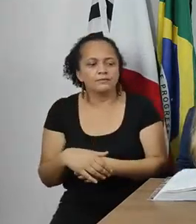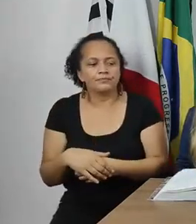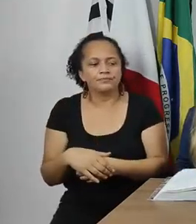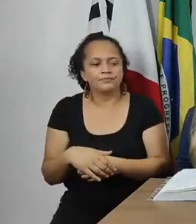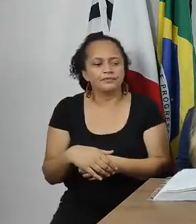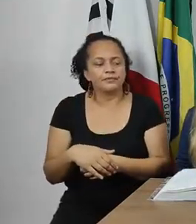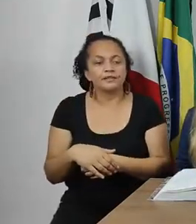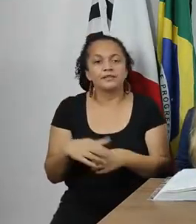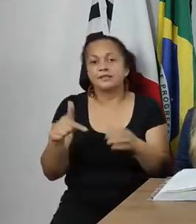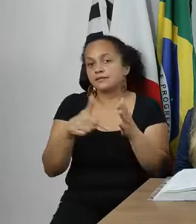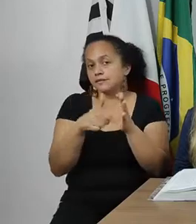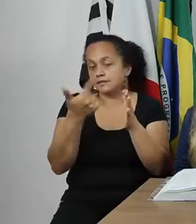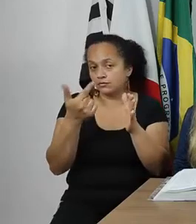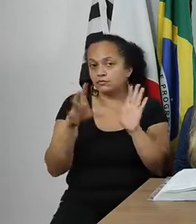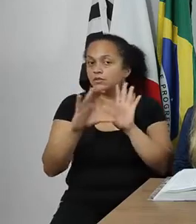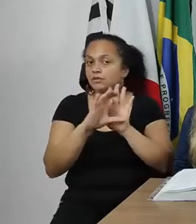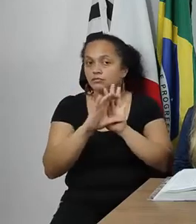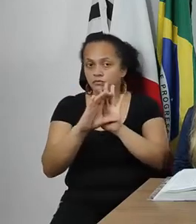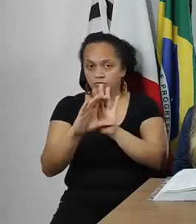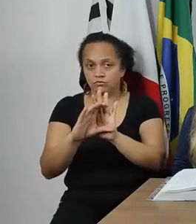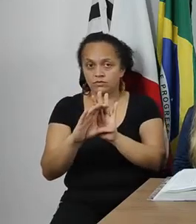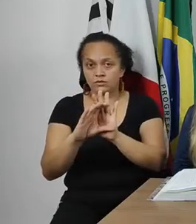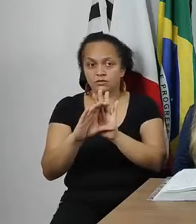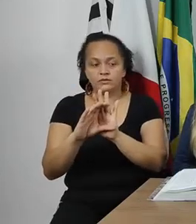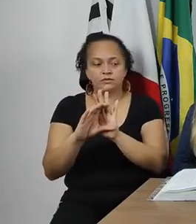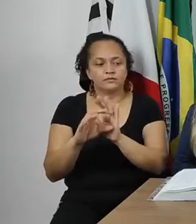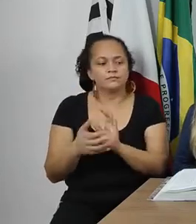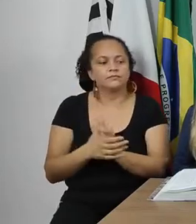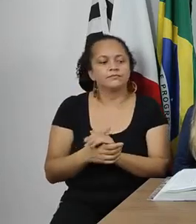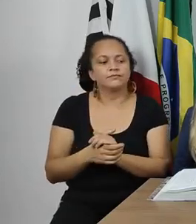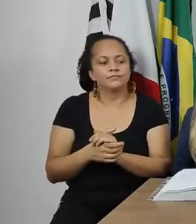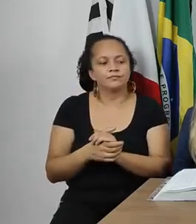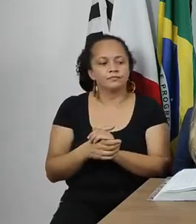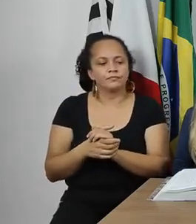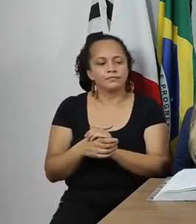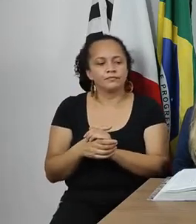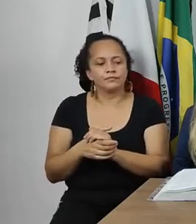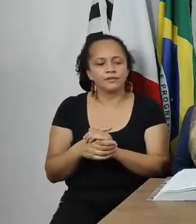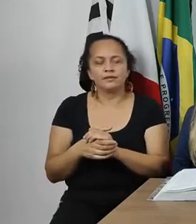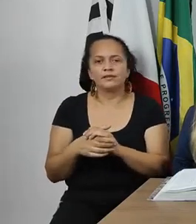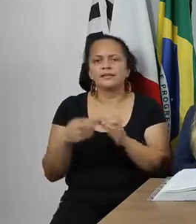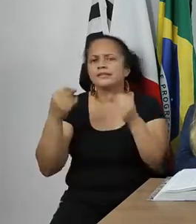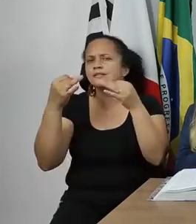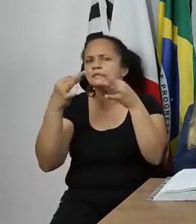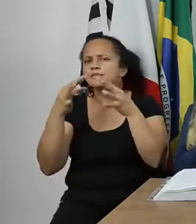lá em 2 Crônicas, diz que Ezequias, ele